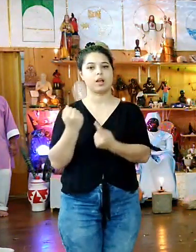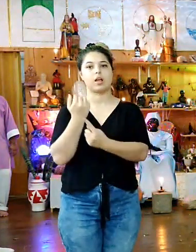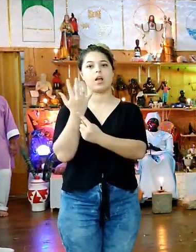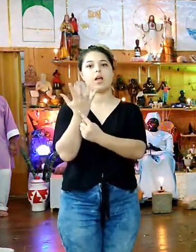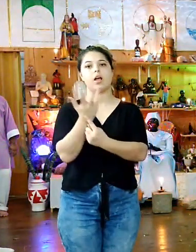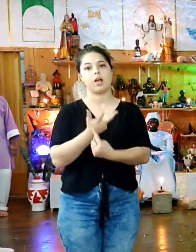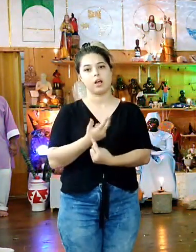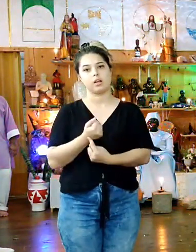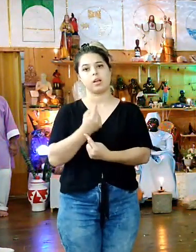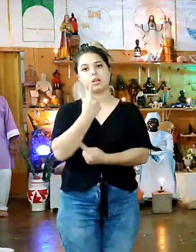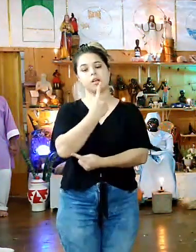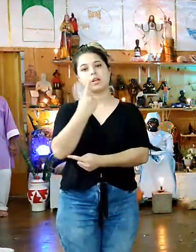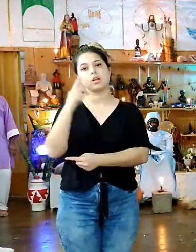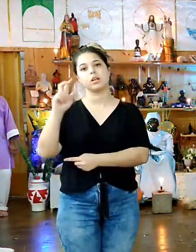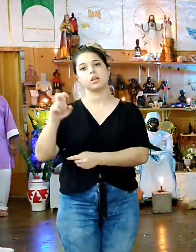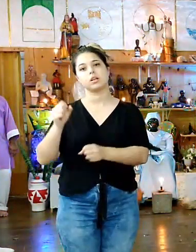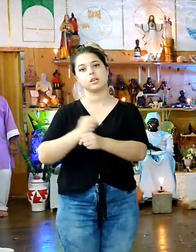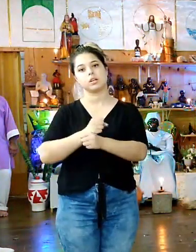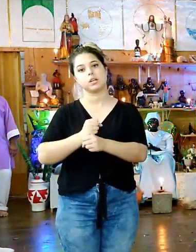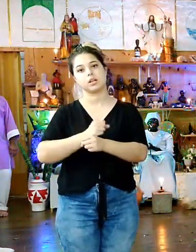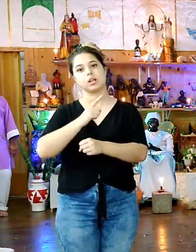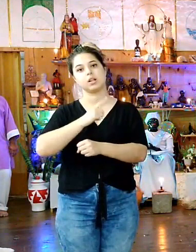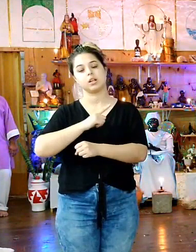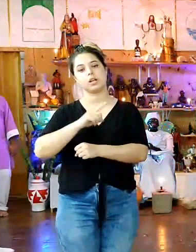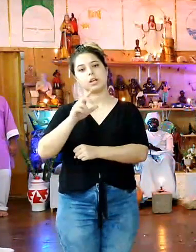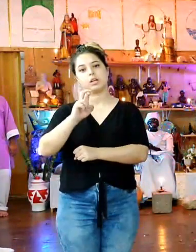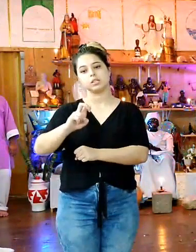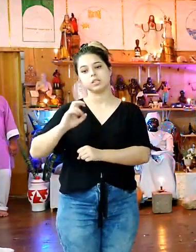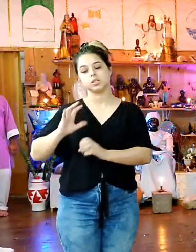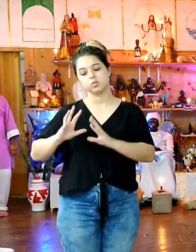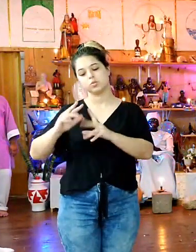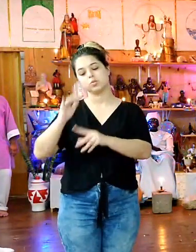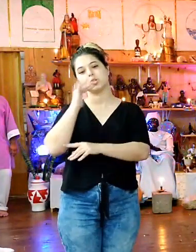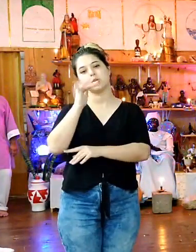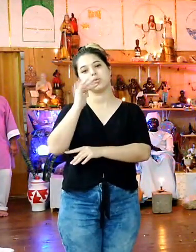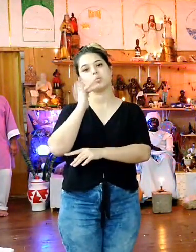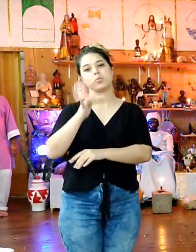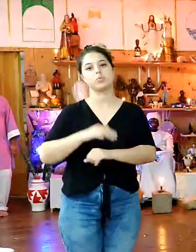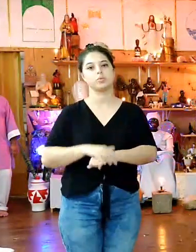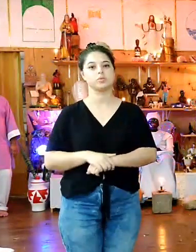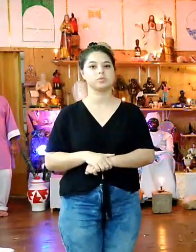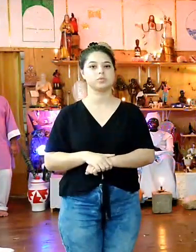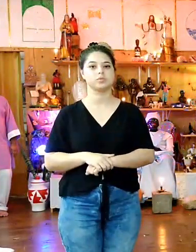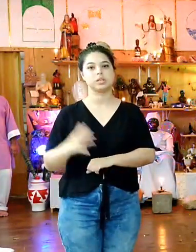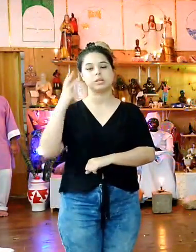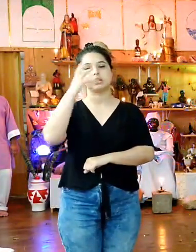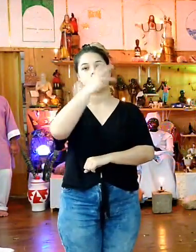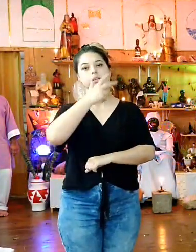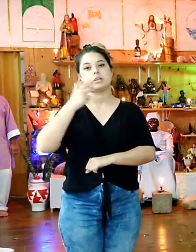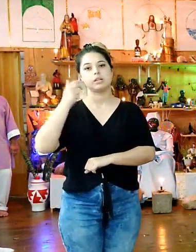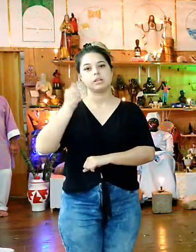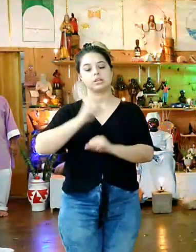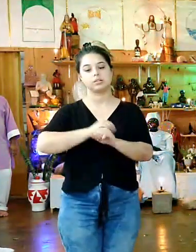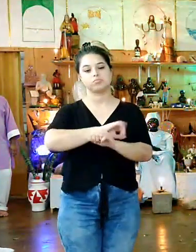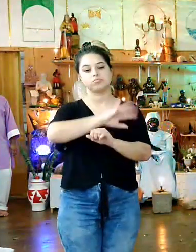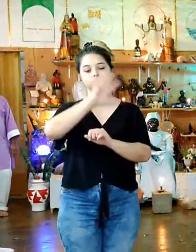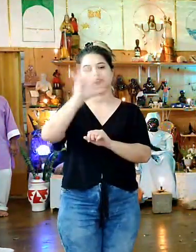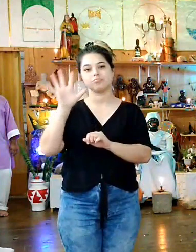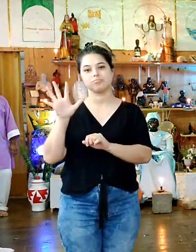115 anos, com um ciclo com todas as cores, um lindo